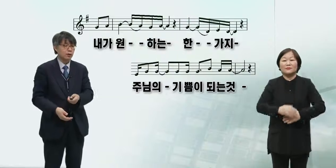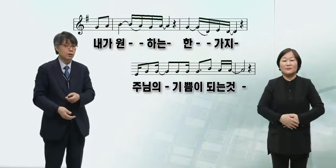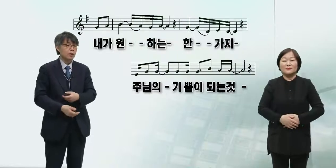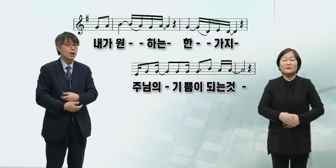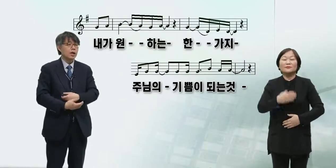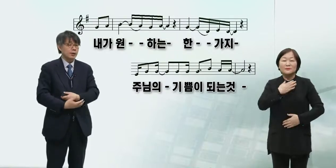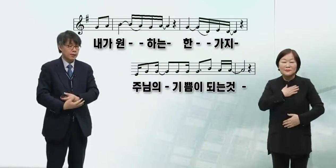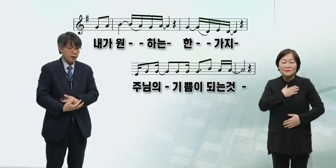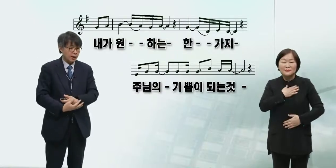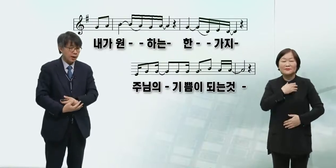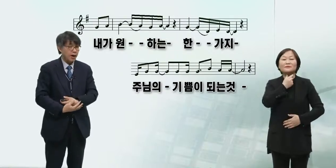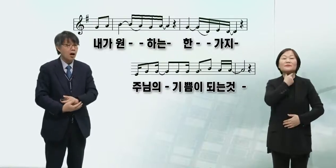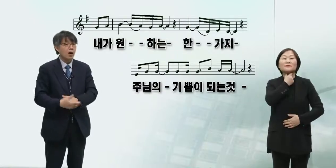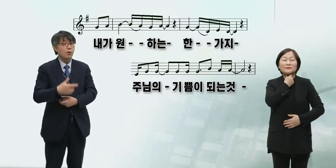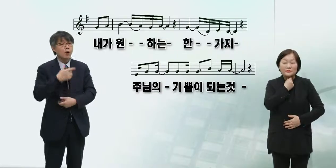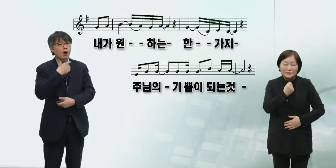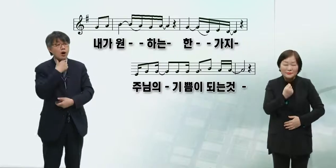하소서. 내가